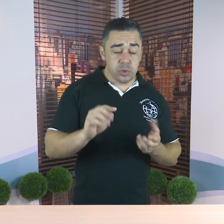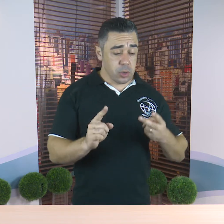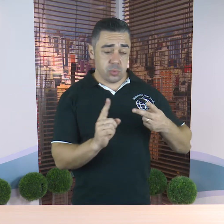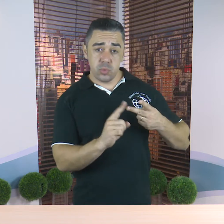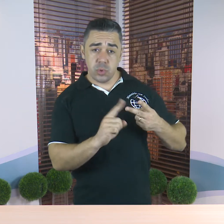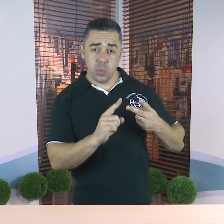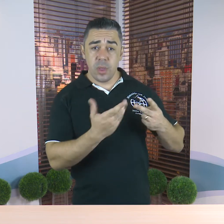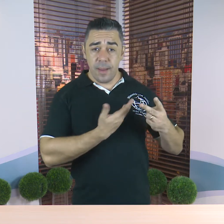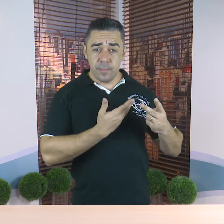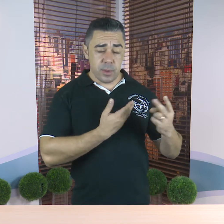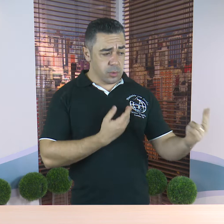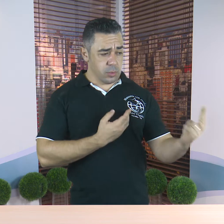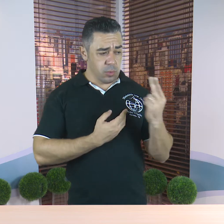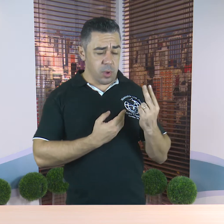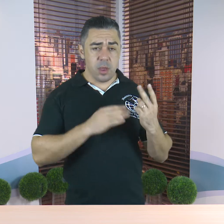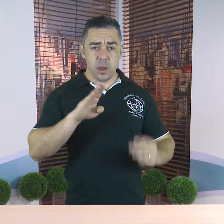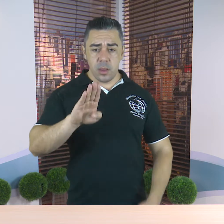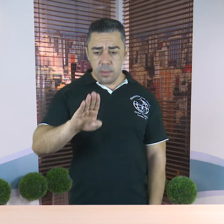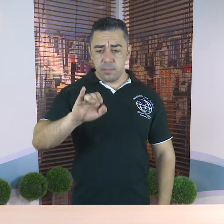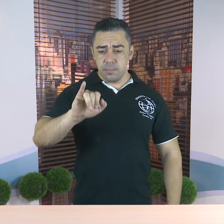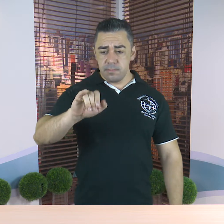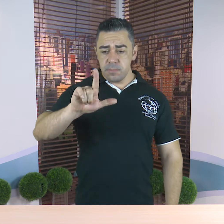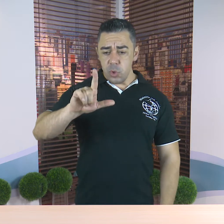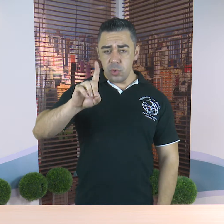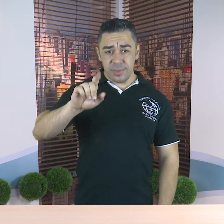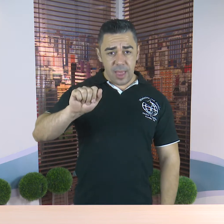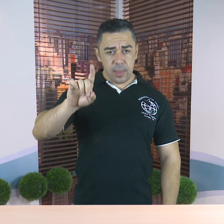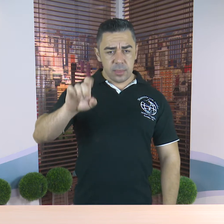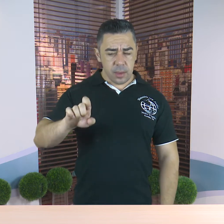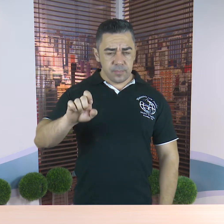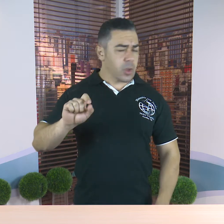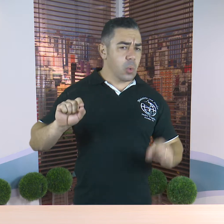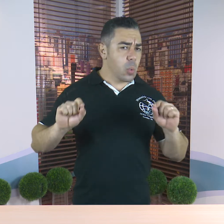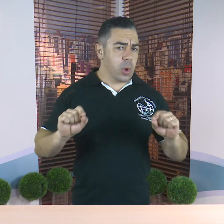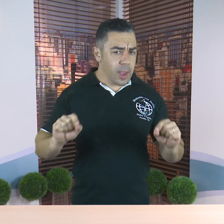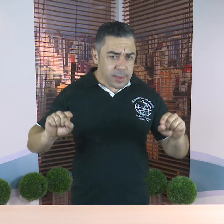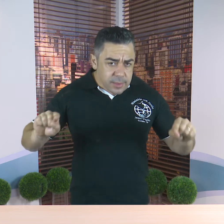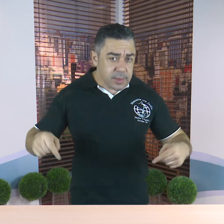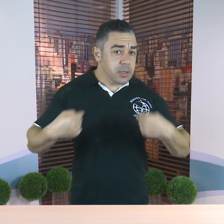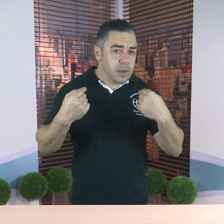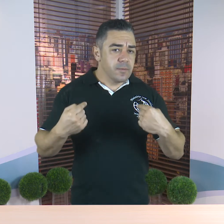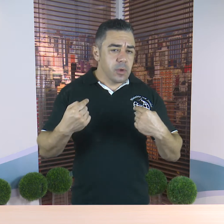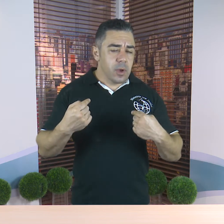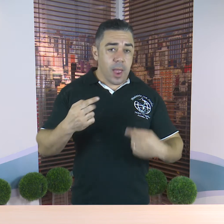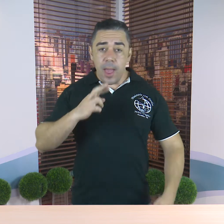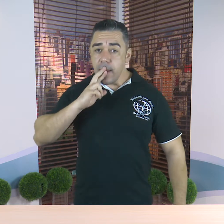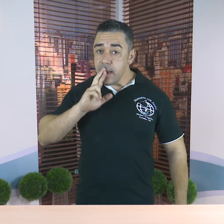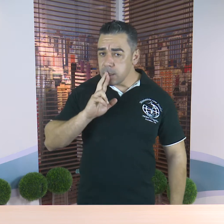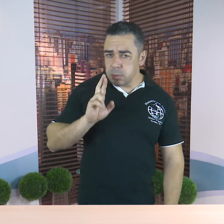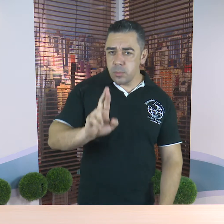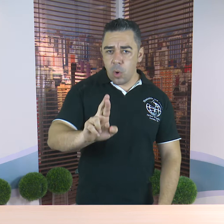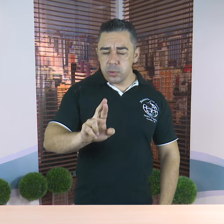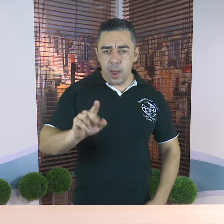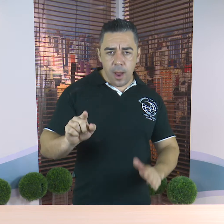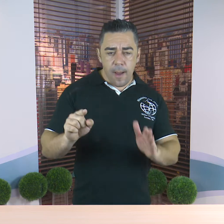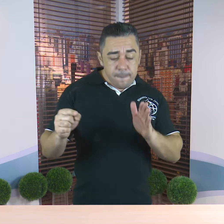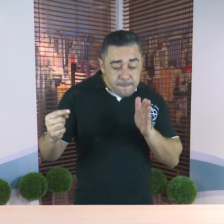amigo, Bildade, e o desafio é responder a seguinte pergunta que, muito